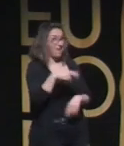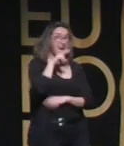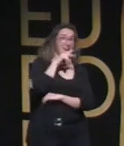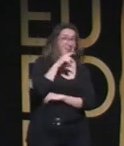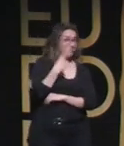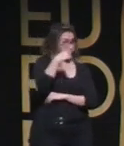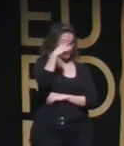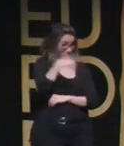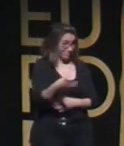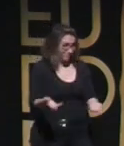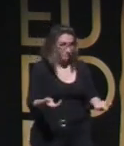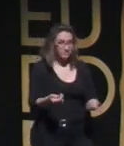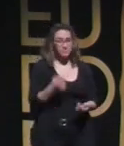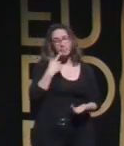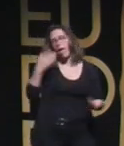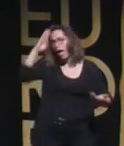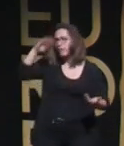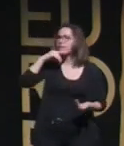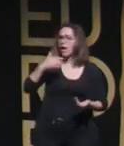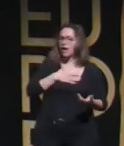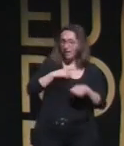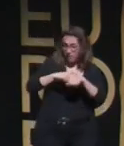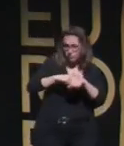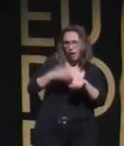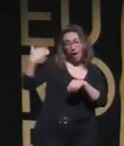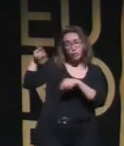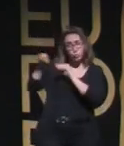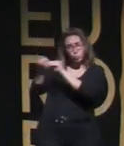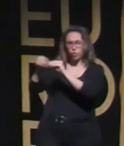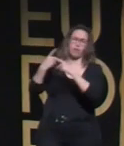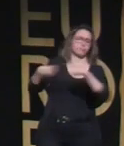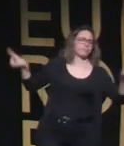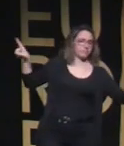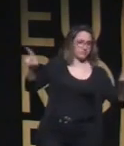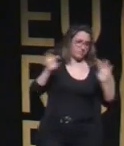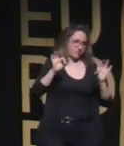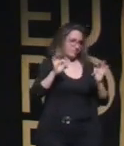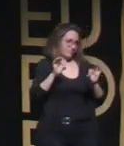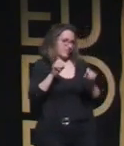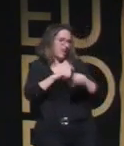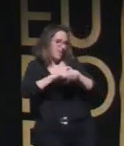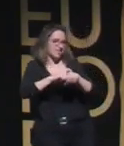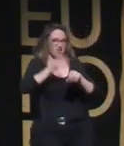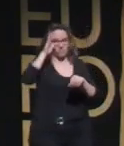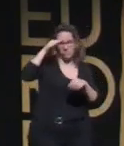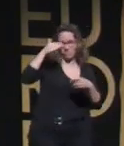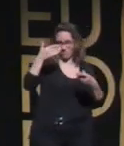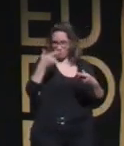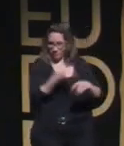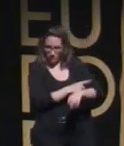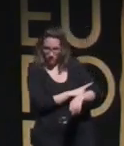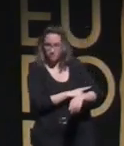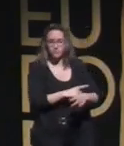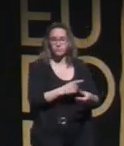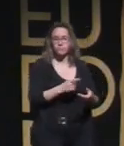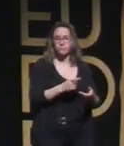dice, pero ahí está, es que las chonis de ahora no son las chonis de tu época, ¿no? Y yo digo, ha sido choni, ¿no? Y me espeta, ahí está, serás un psicólogo muy famoso, pero en casa